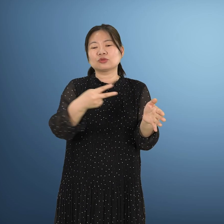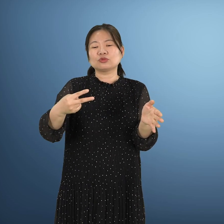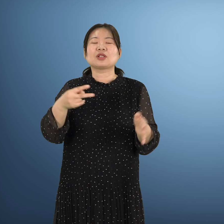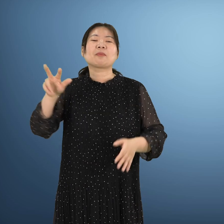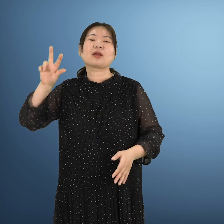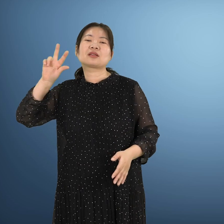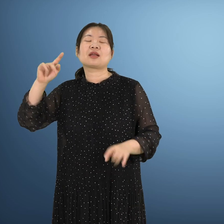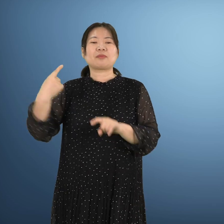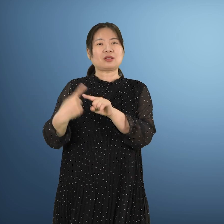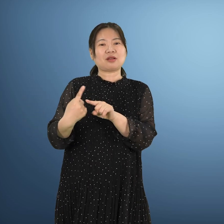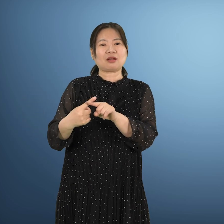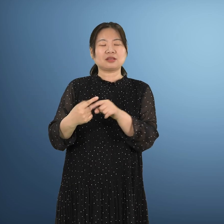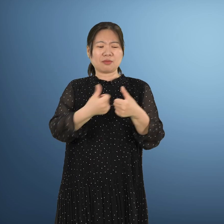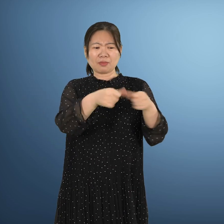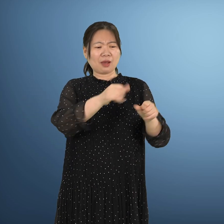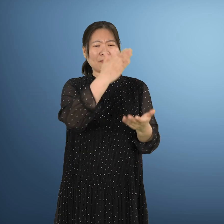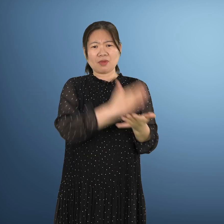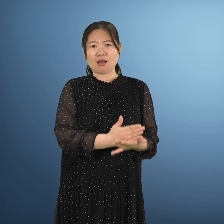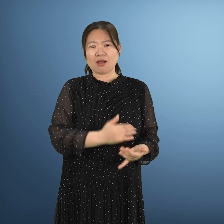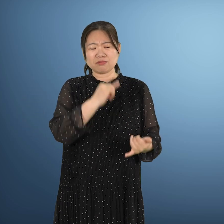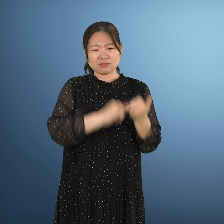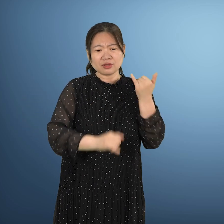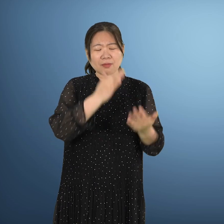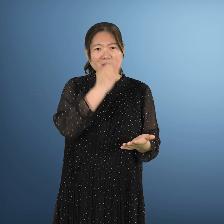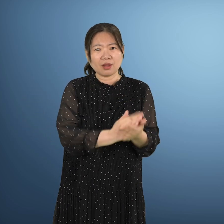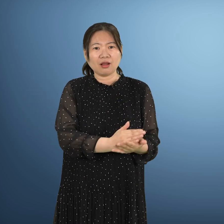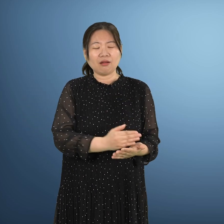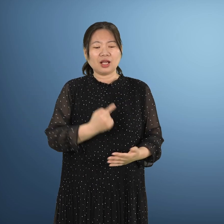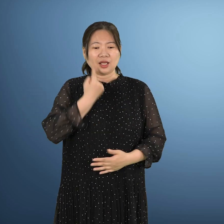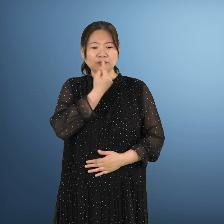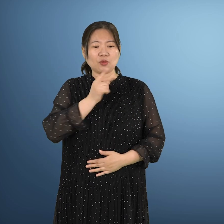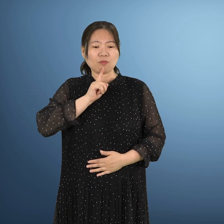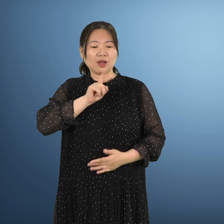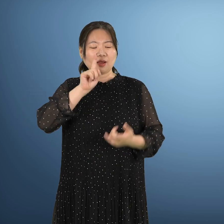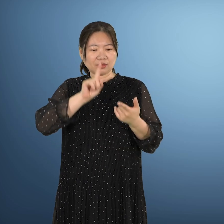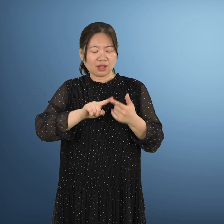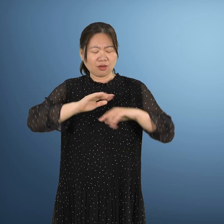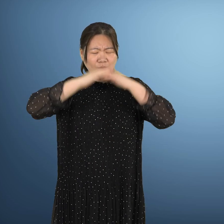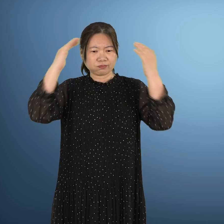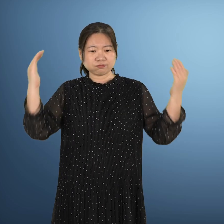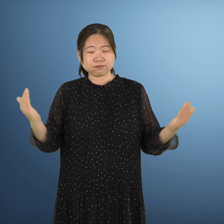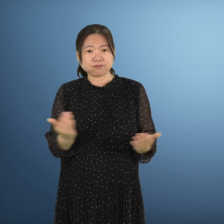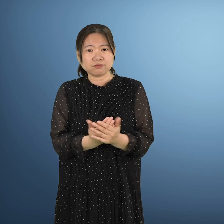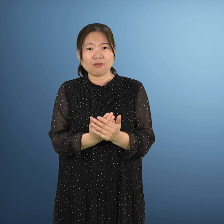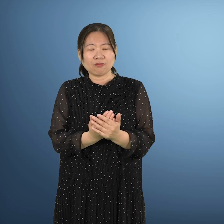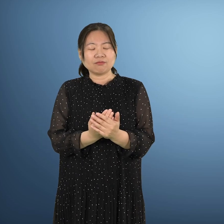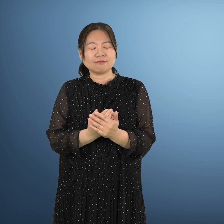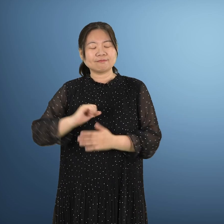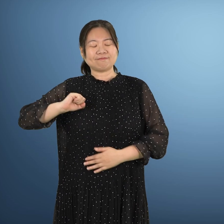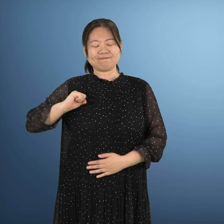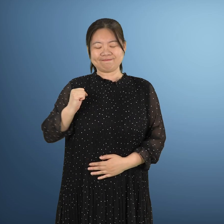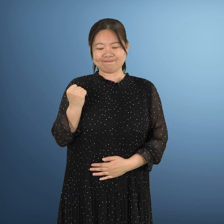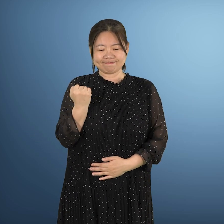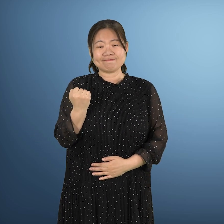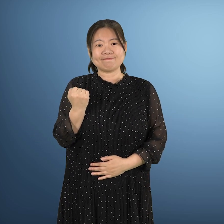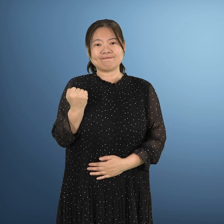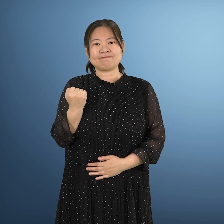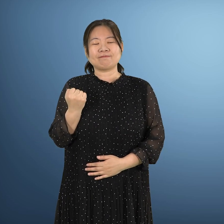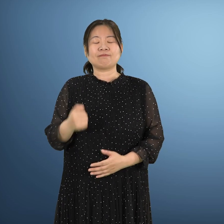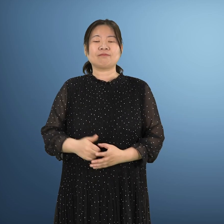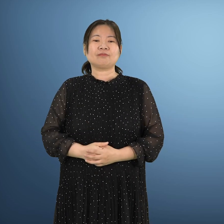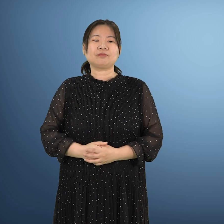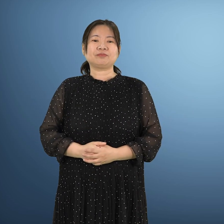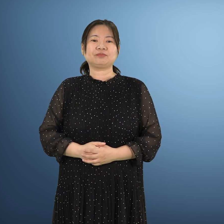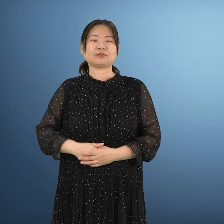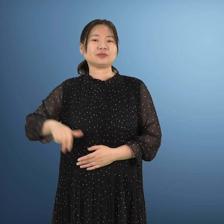말이에요. 깨트리지 말고 그가 입으로 말한 대로 다 이행할 것이니라.